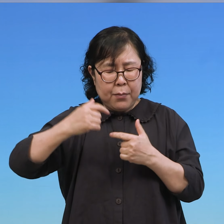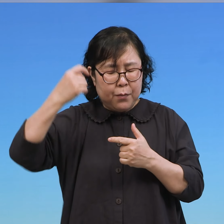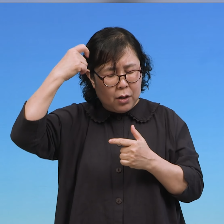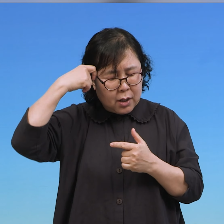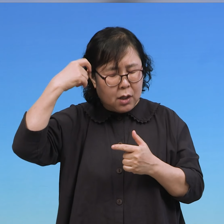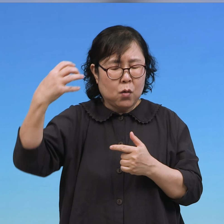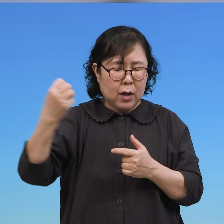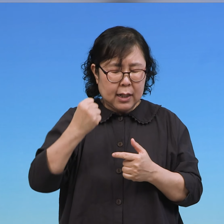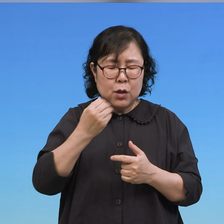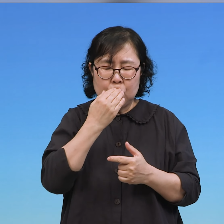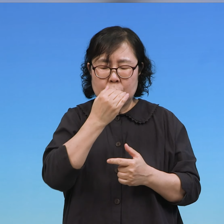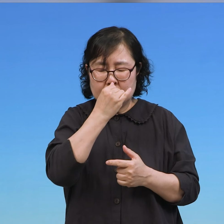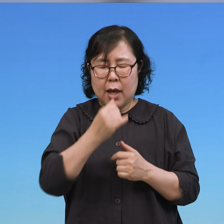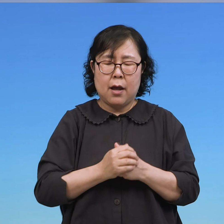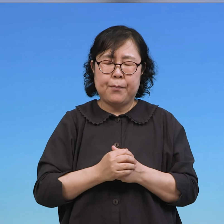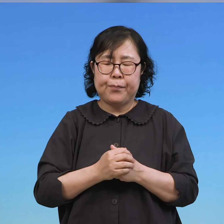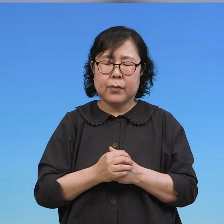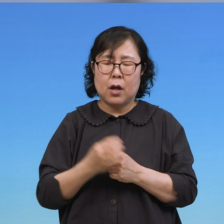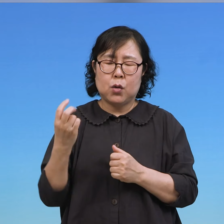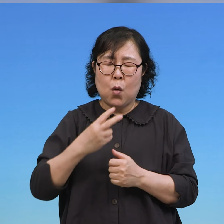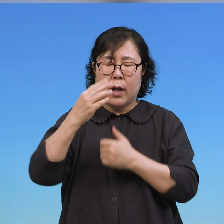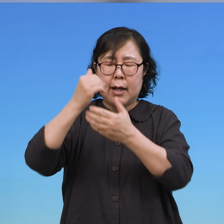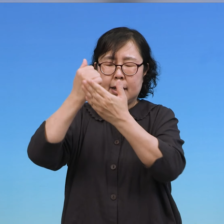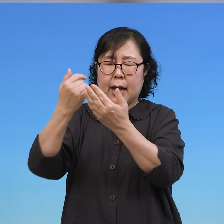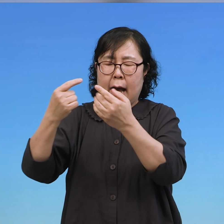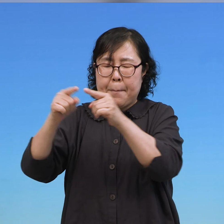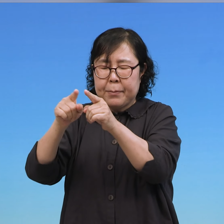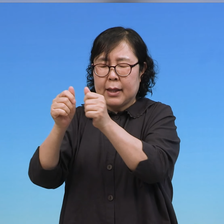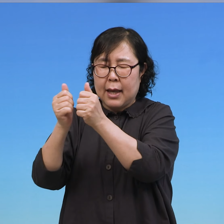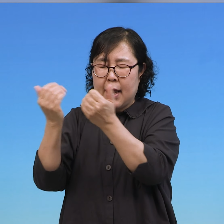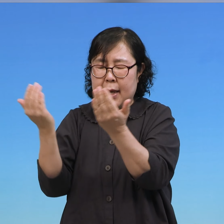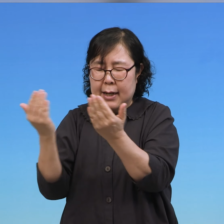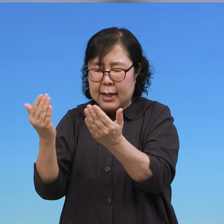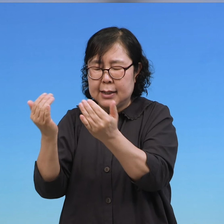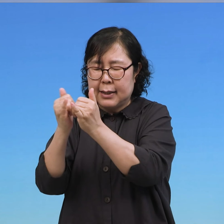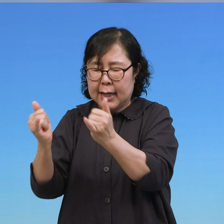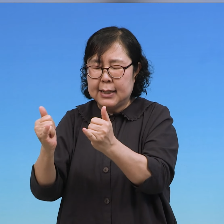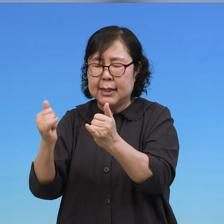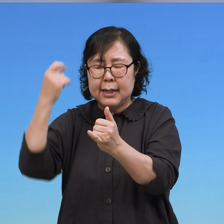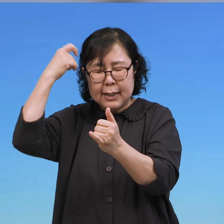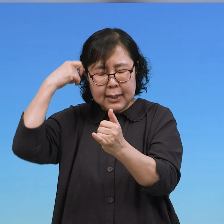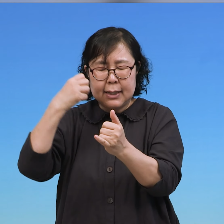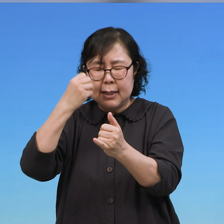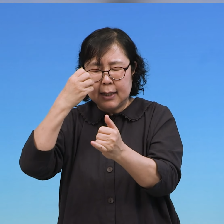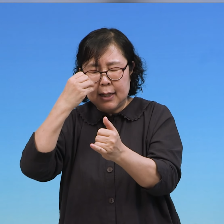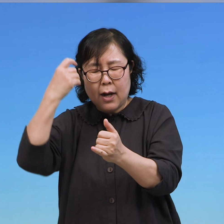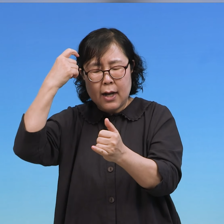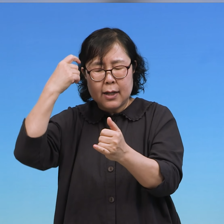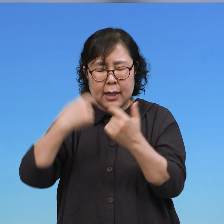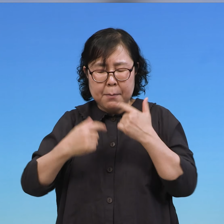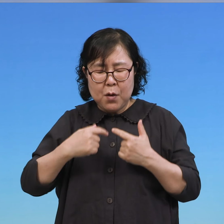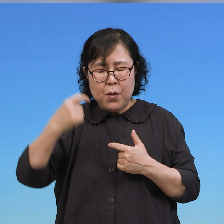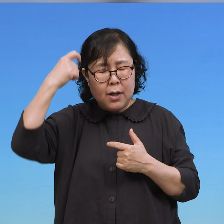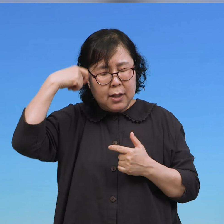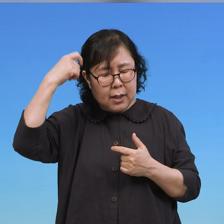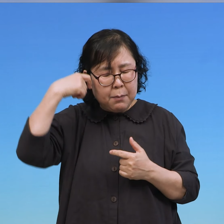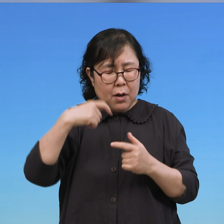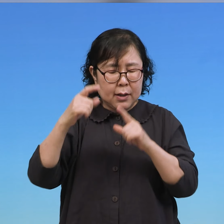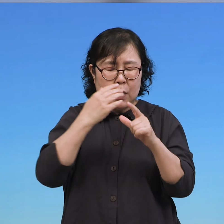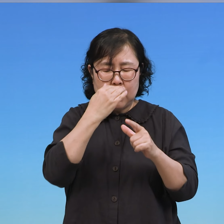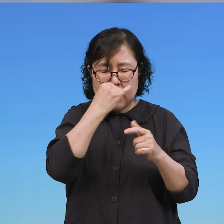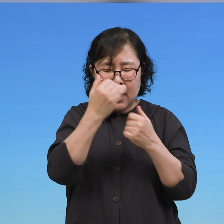있도록, 무엇보다도 하나님과 동역자가 된 자들이 누리는 신령한 기쁨을 맛보며 살 수 있도록